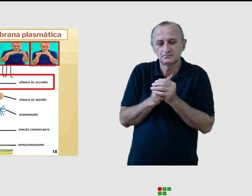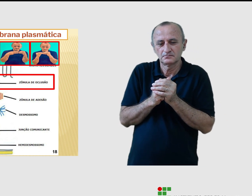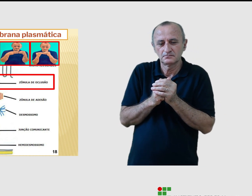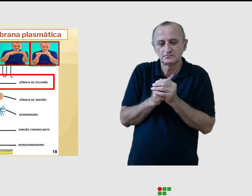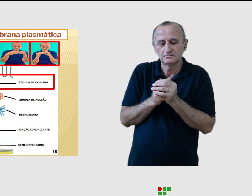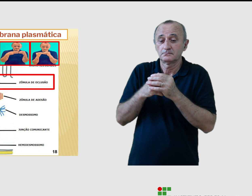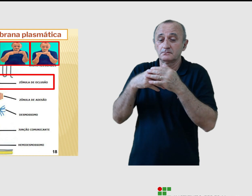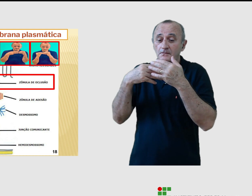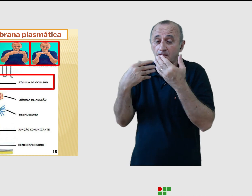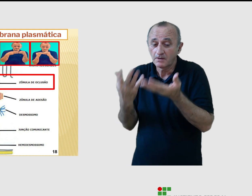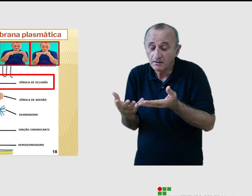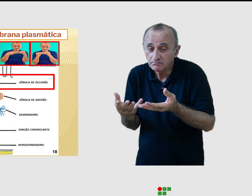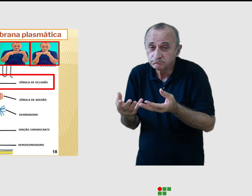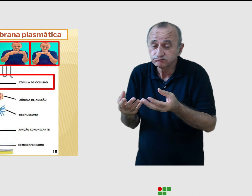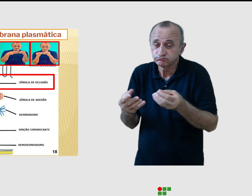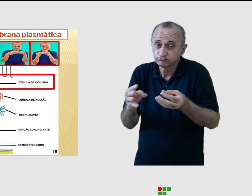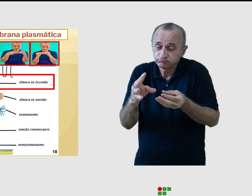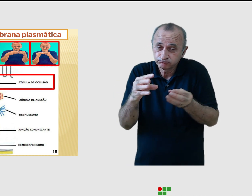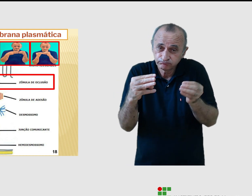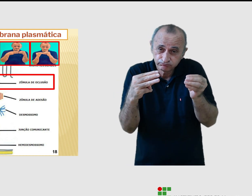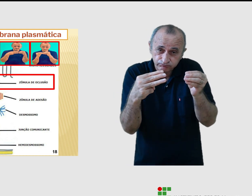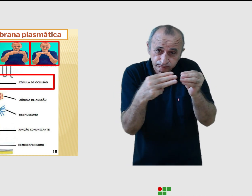células vizinhas.